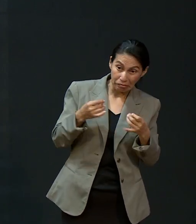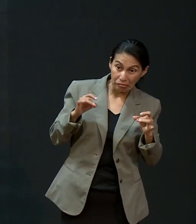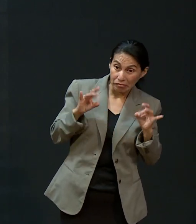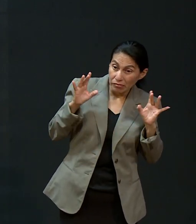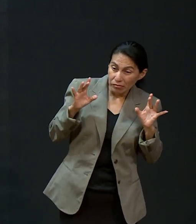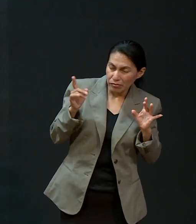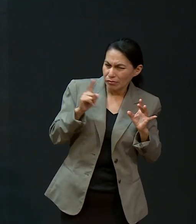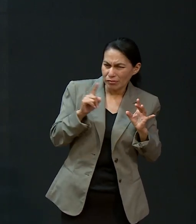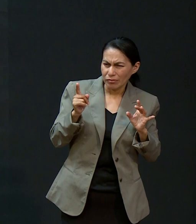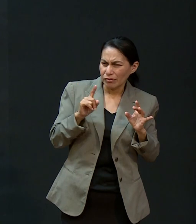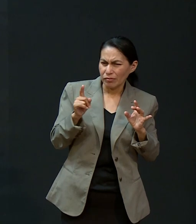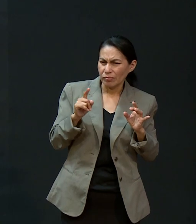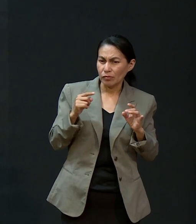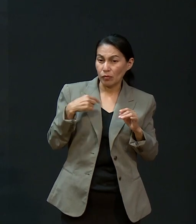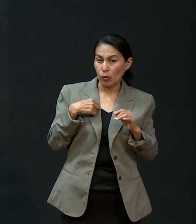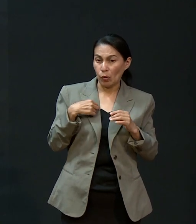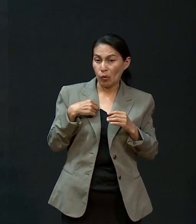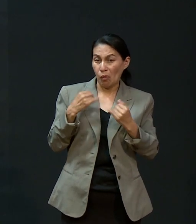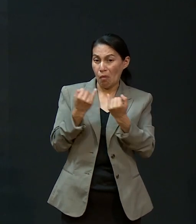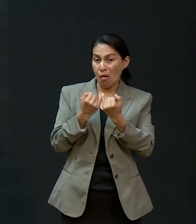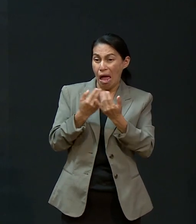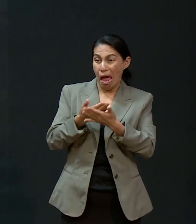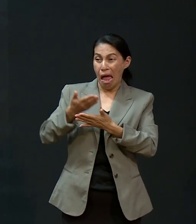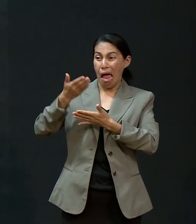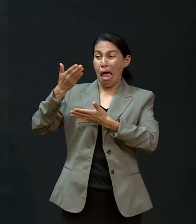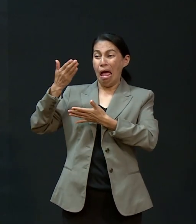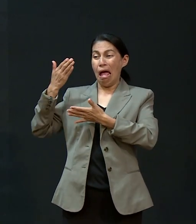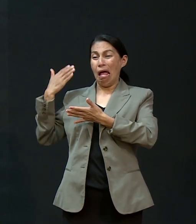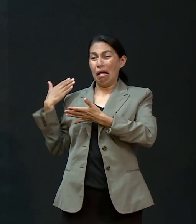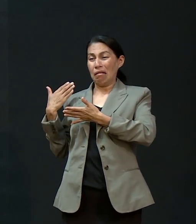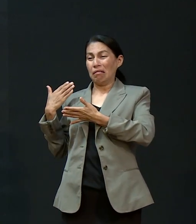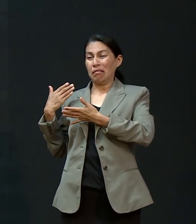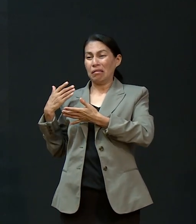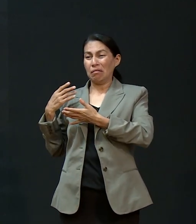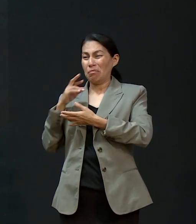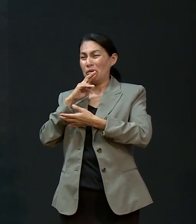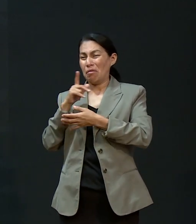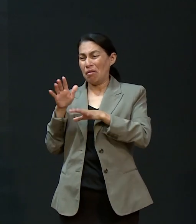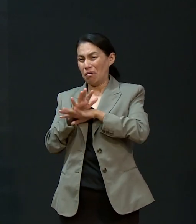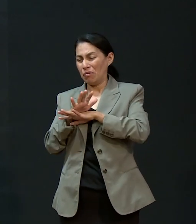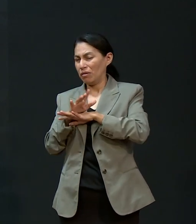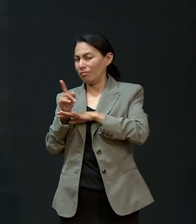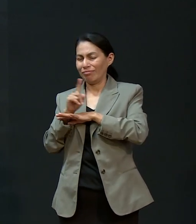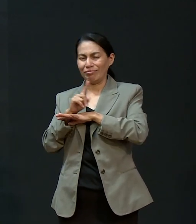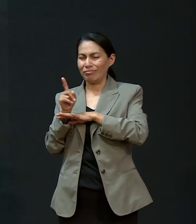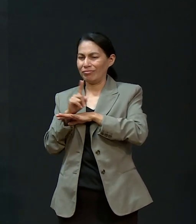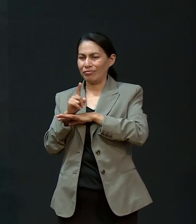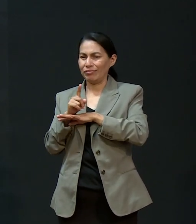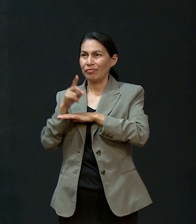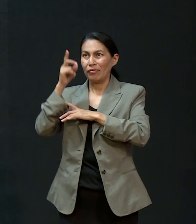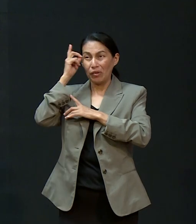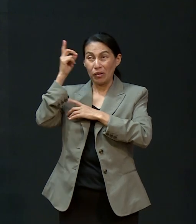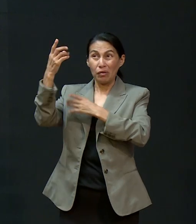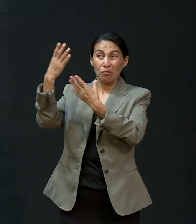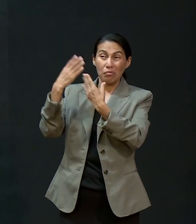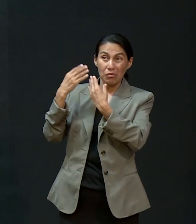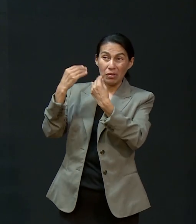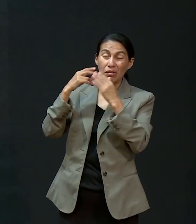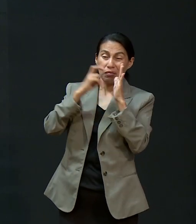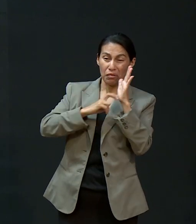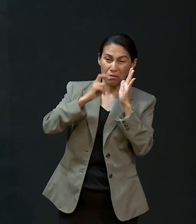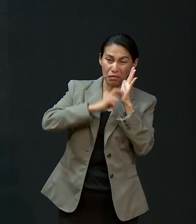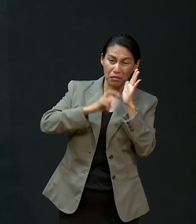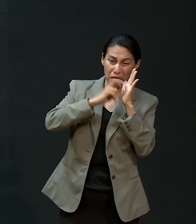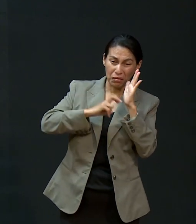me gustaría volver al pasado porque en la manera en como Dios me ha instruido, es la